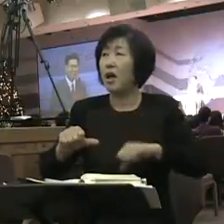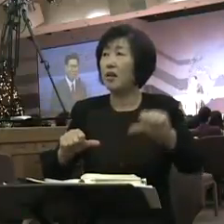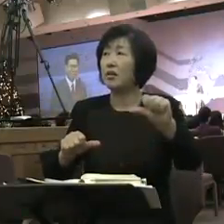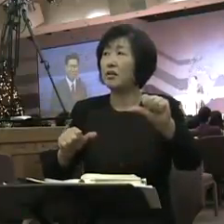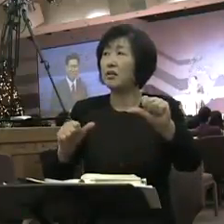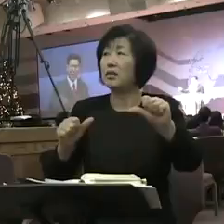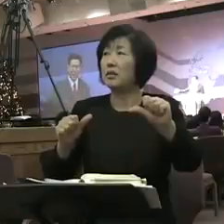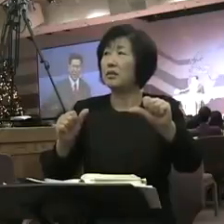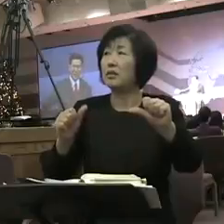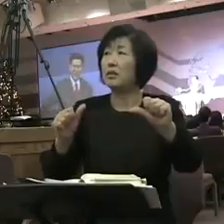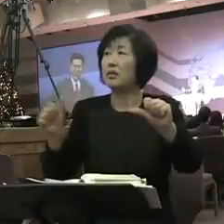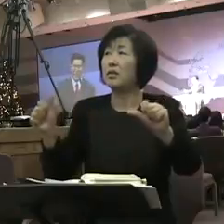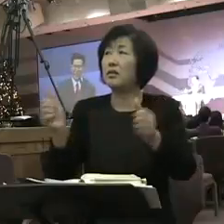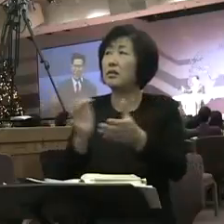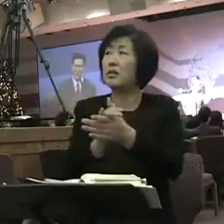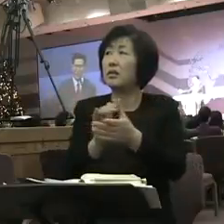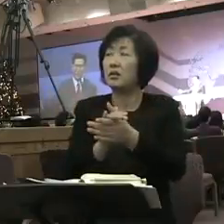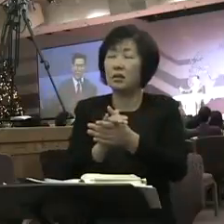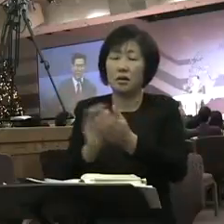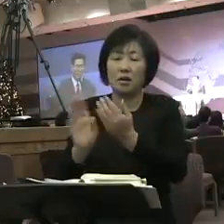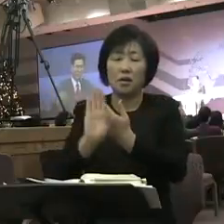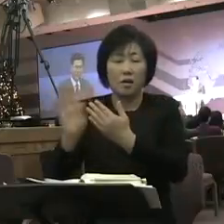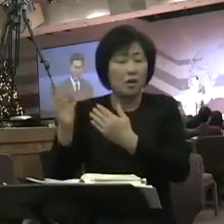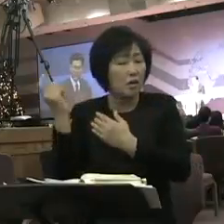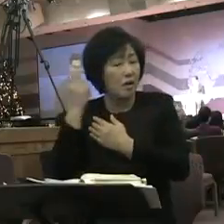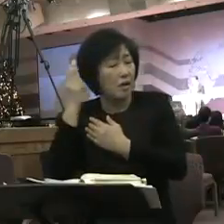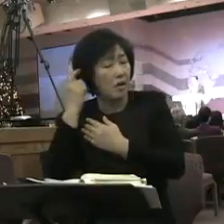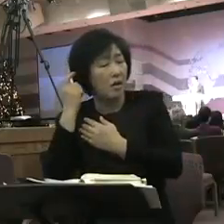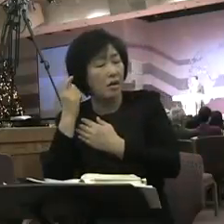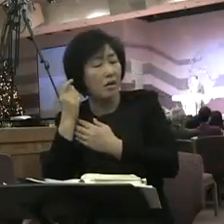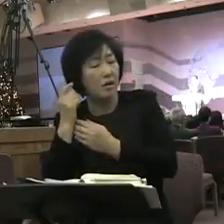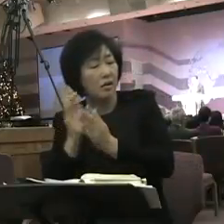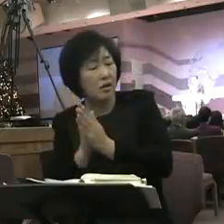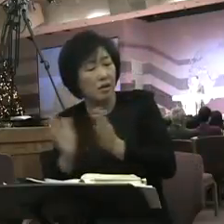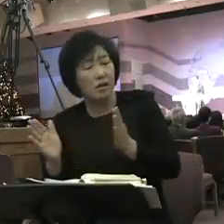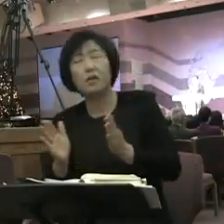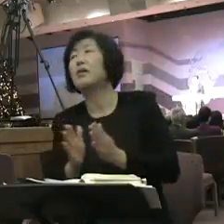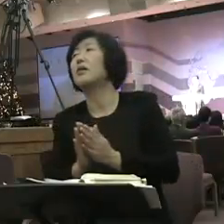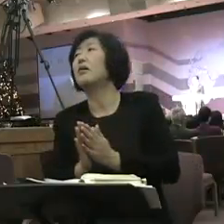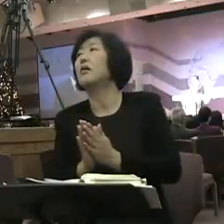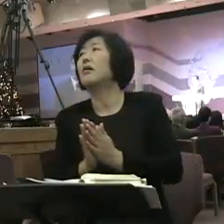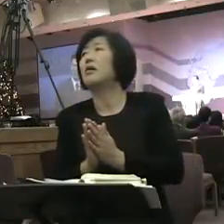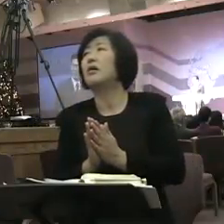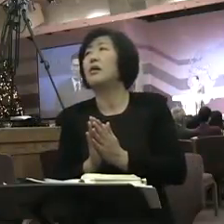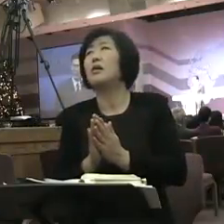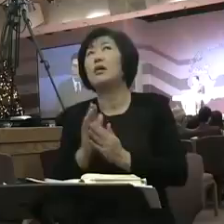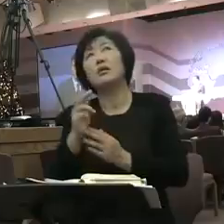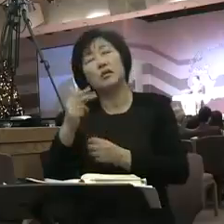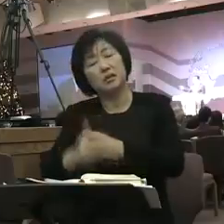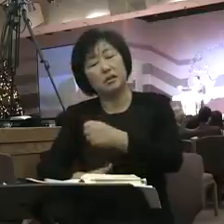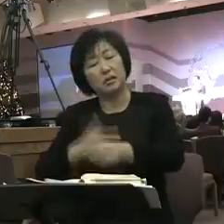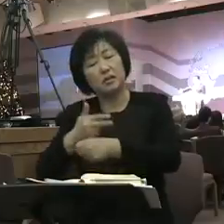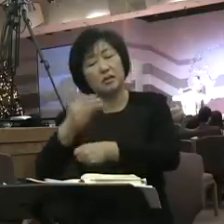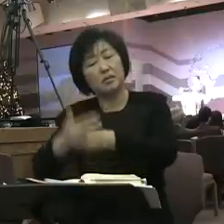아들과 그 친구가 밖에서 이제 얘기하는 소리를 제가 어렴풋이 듣게 됐습니다. 여러분 한 7, 8년 전이에요.